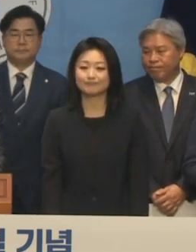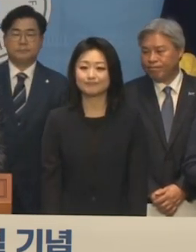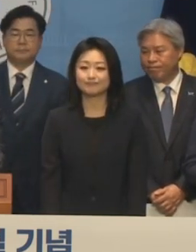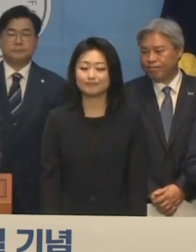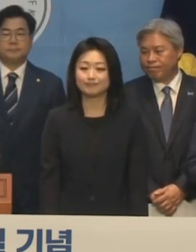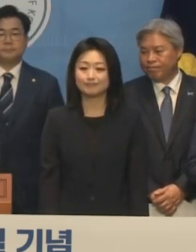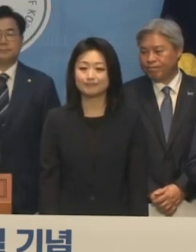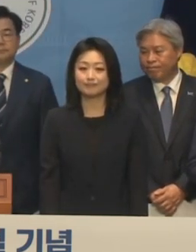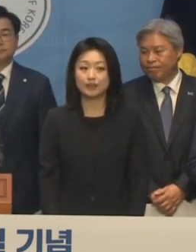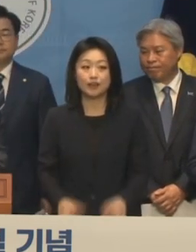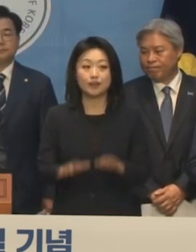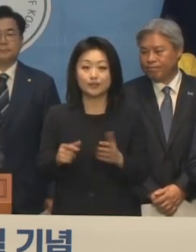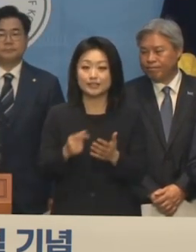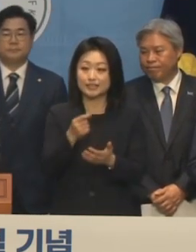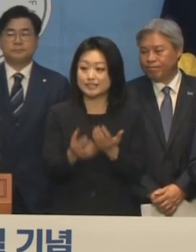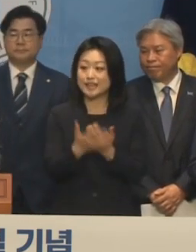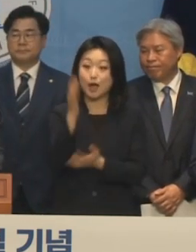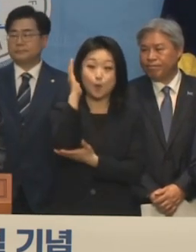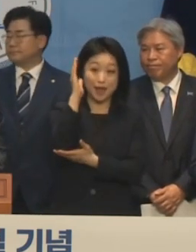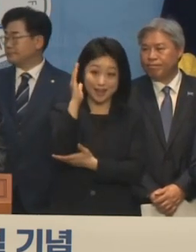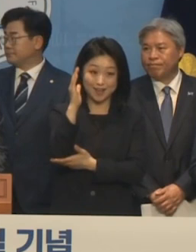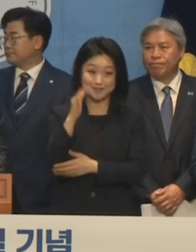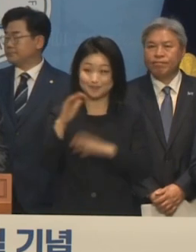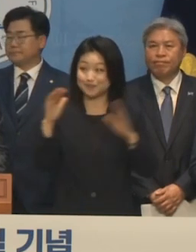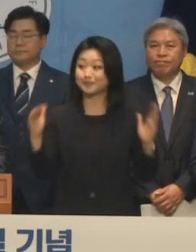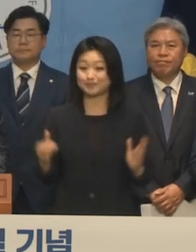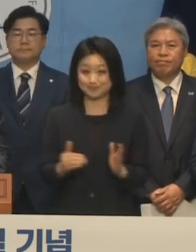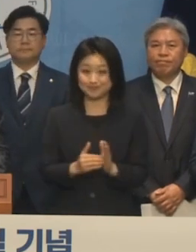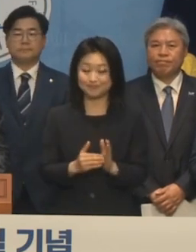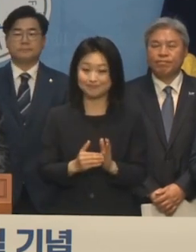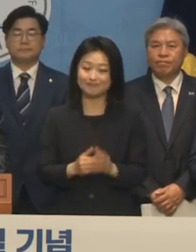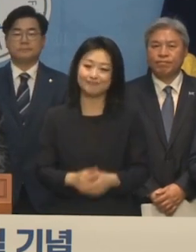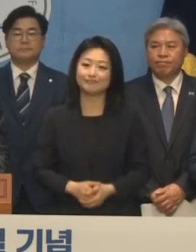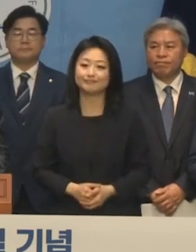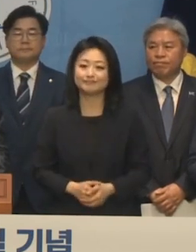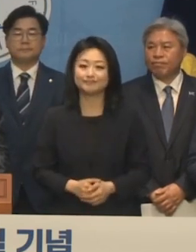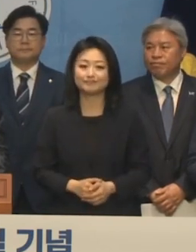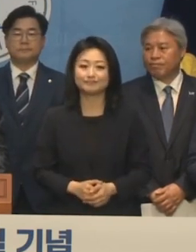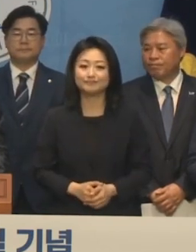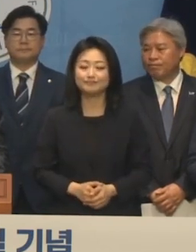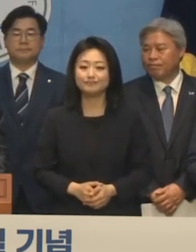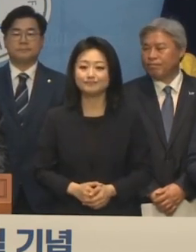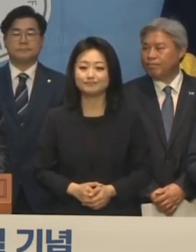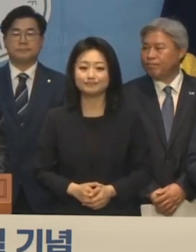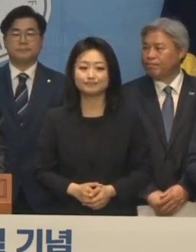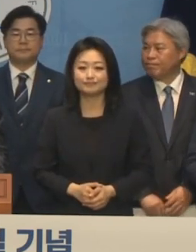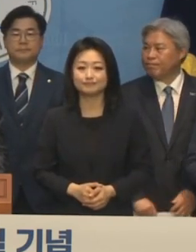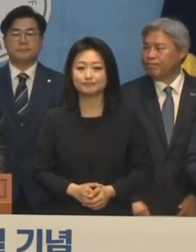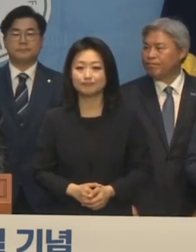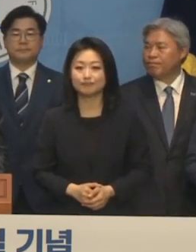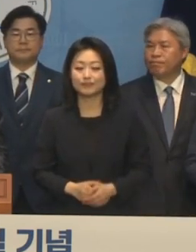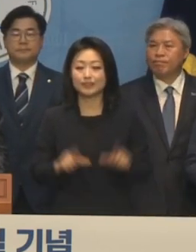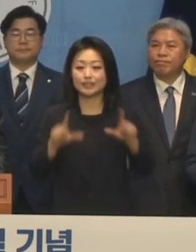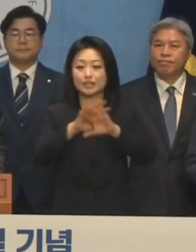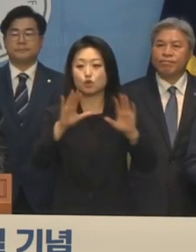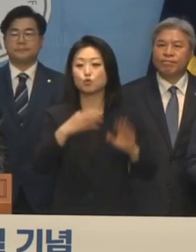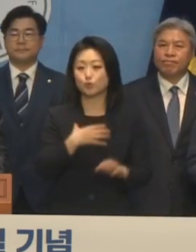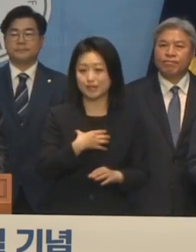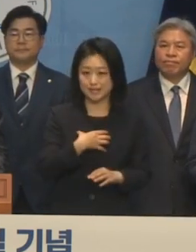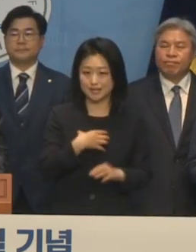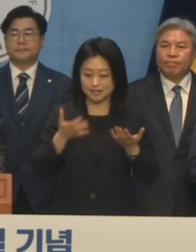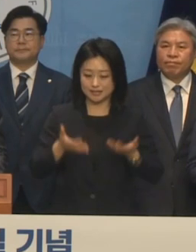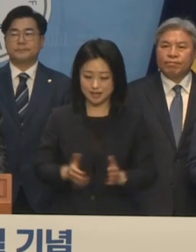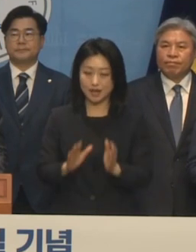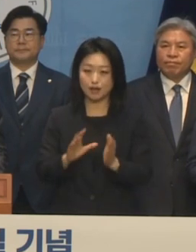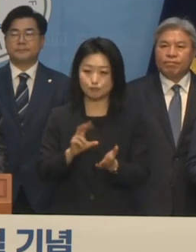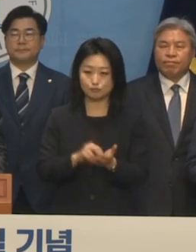네, 오늘 기자회견 순서는 모두 마무리했습니다. 말씀 주신 것처럼 기후위기, 저출생